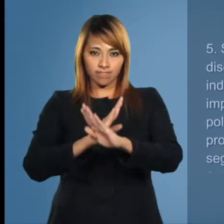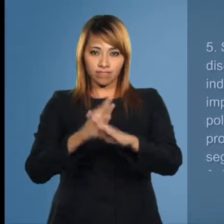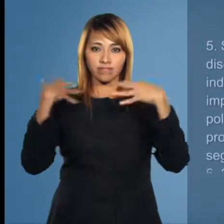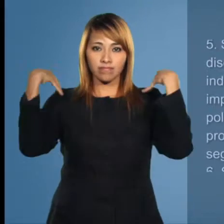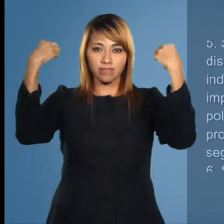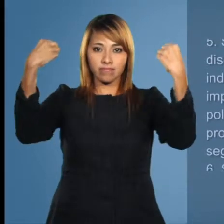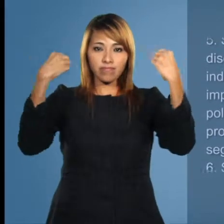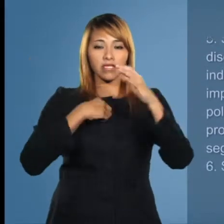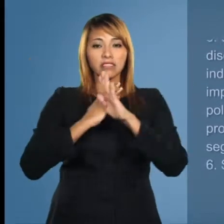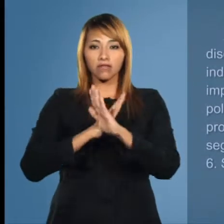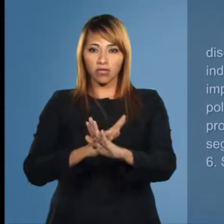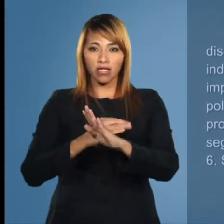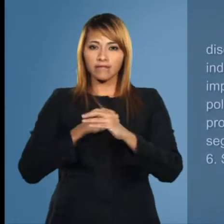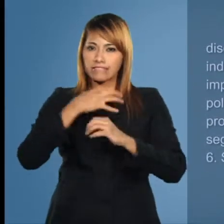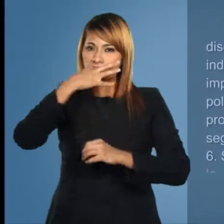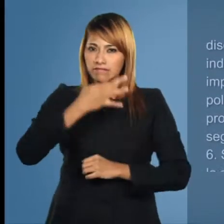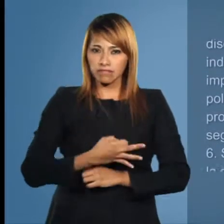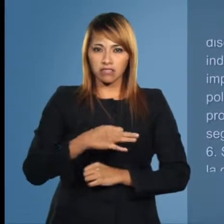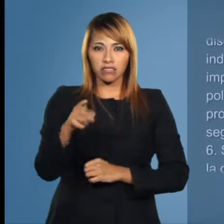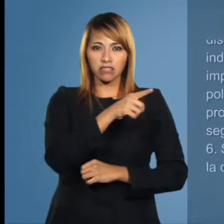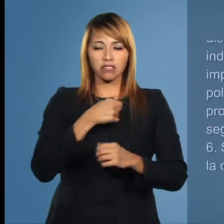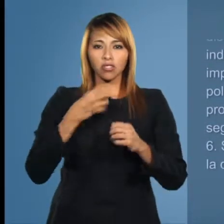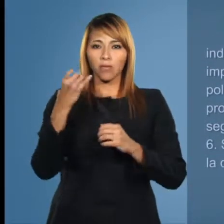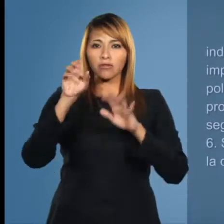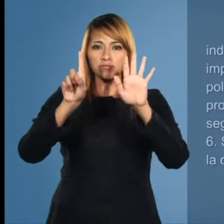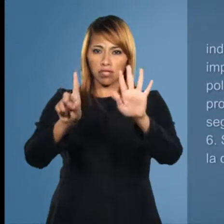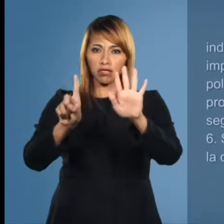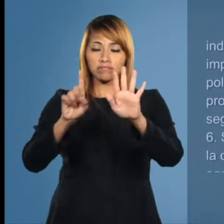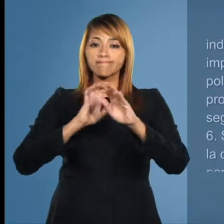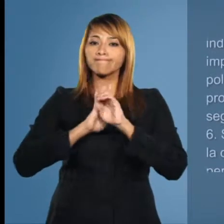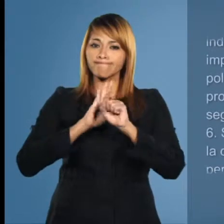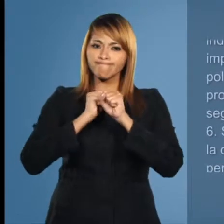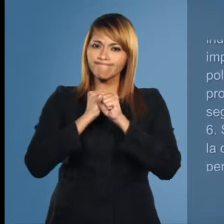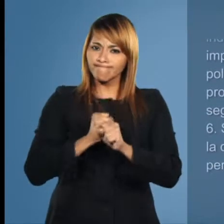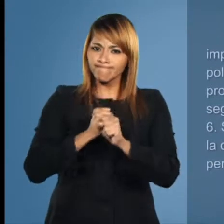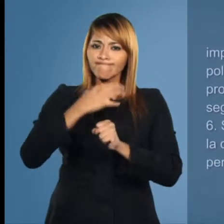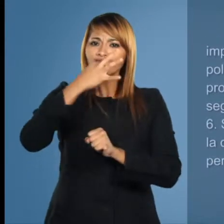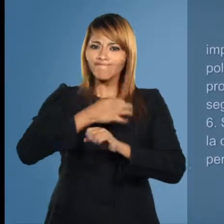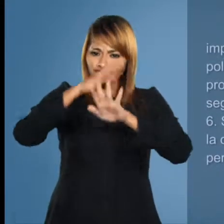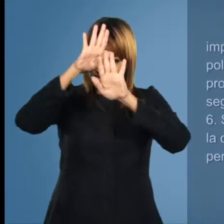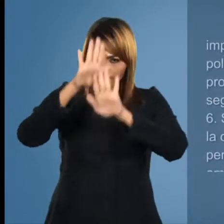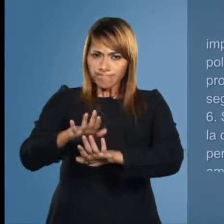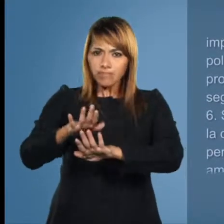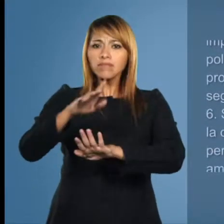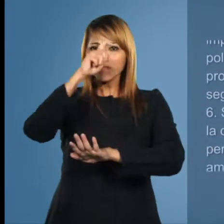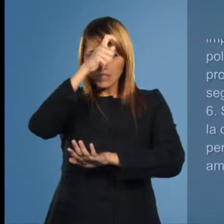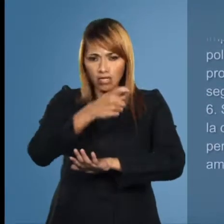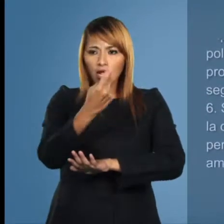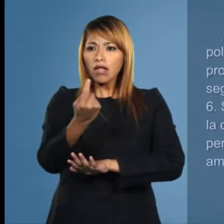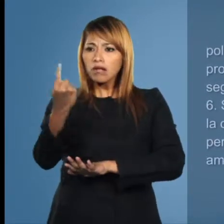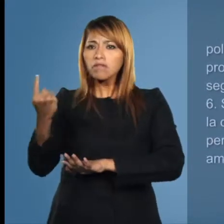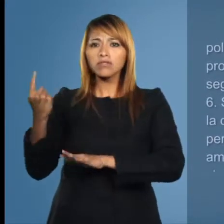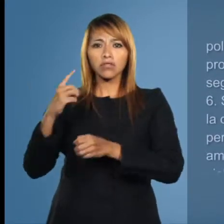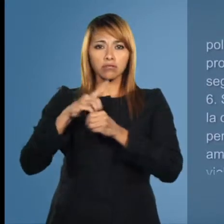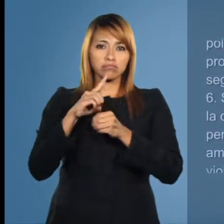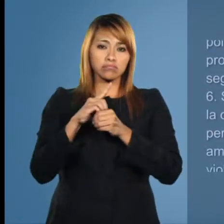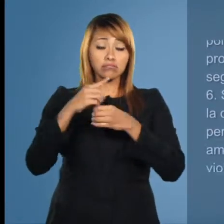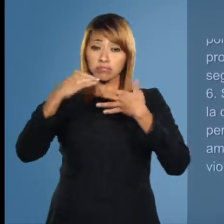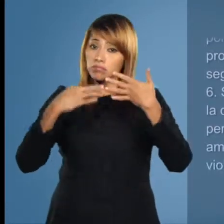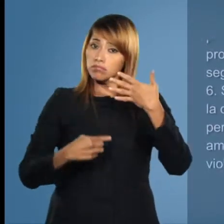y la seguridad ocupacional. 6. Se garantiza el respeto a la dignidad inherente a las personas y el